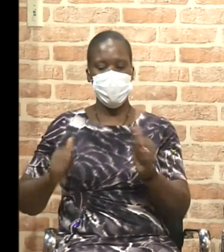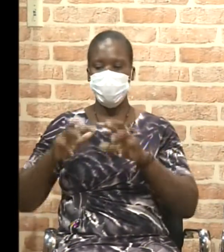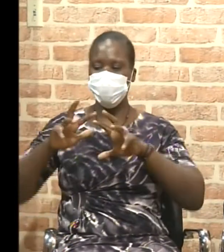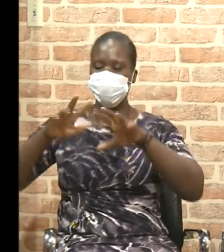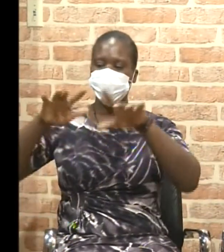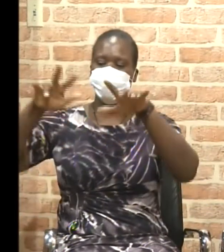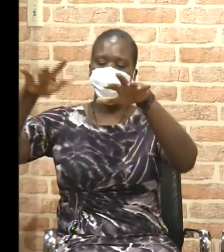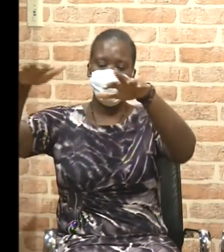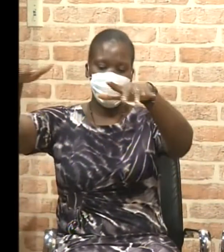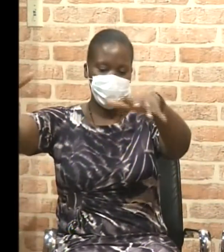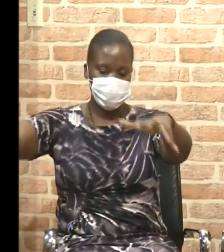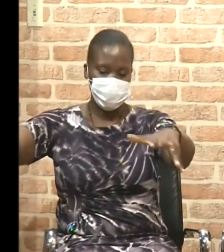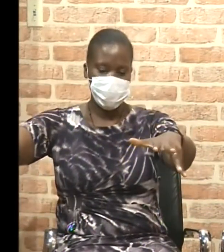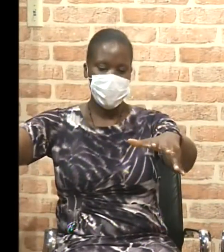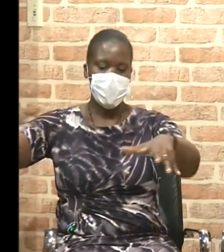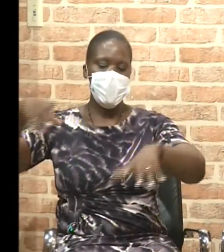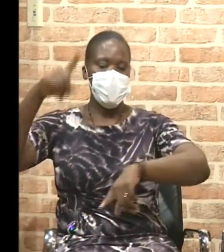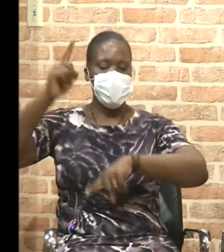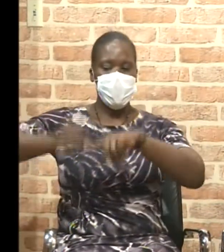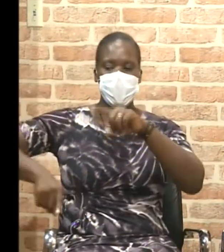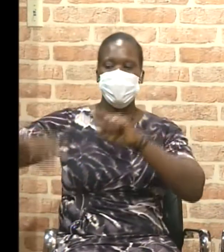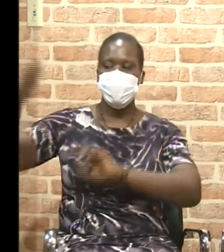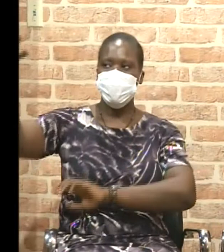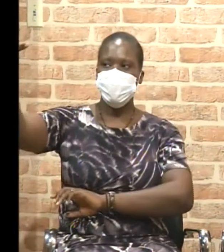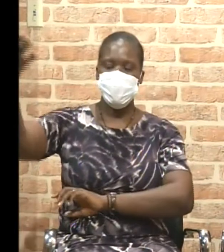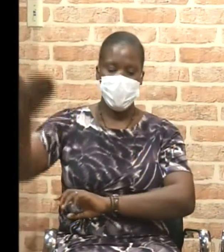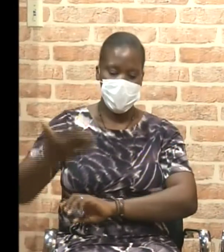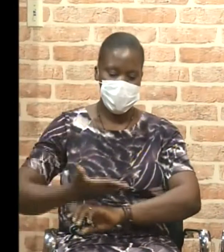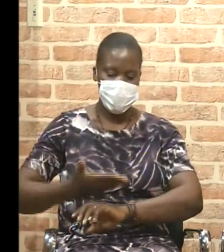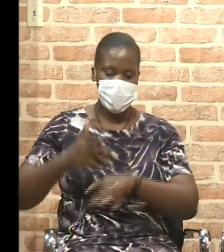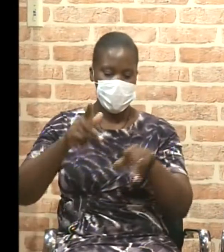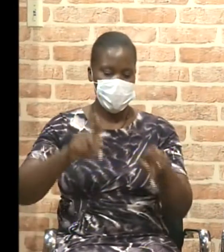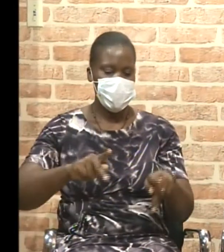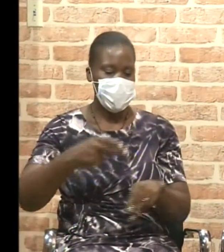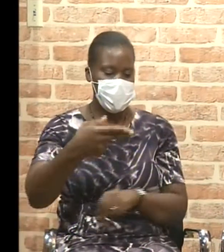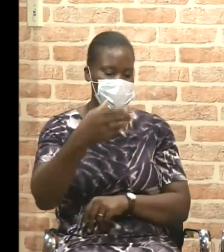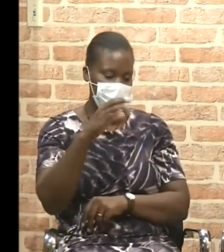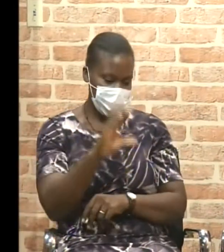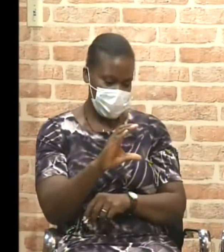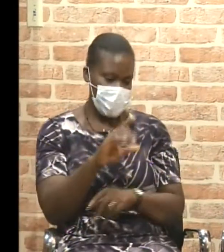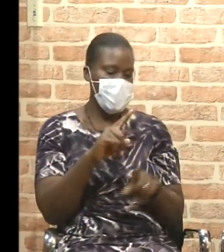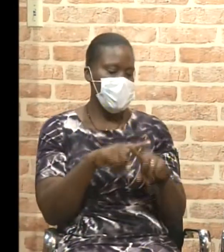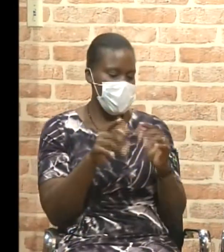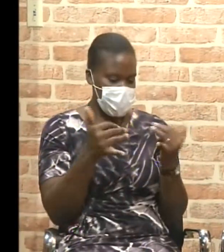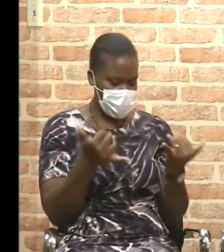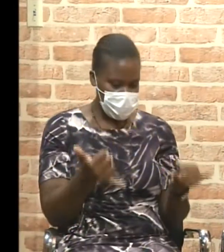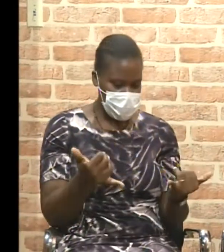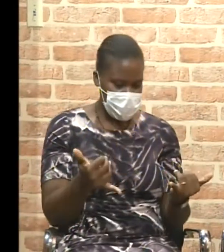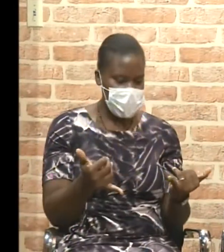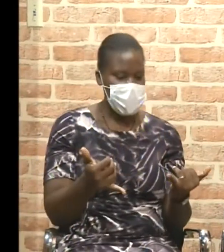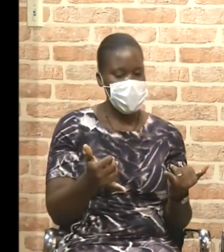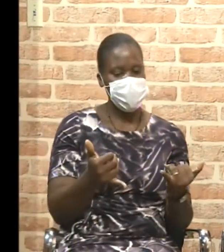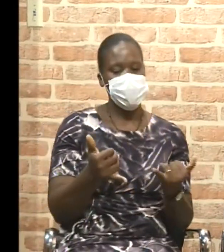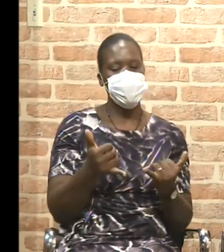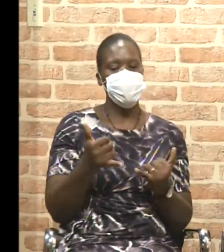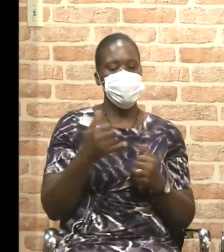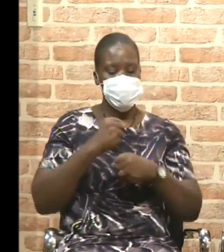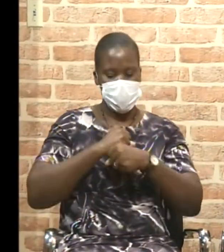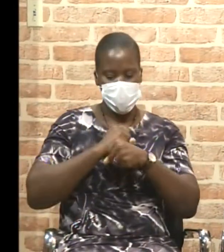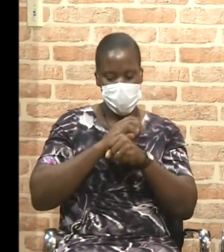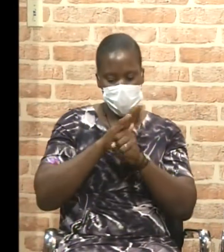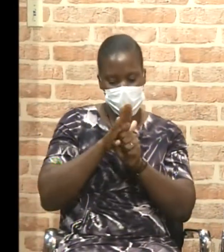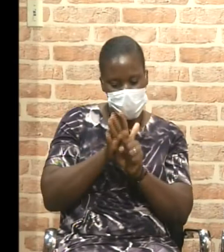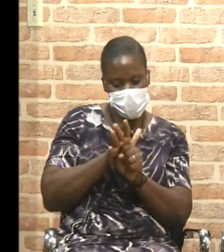même ou à risquer la vie li, pendant qu'on va risquer la vie l'autre monde tout dans la rue ya. Mais maintenant étant donné que situation a commencé en tujan